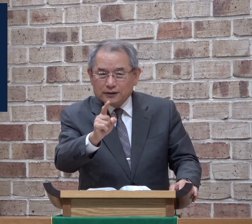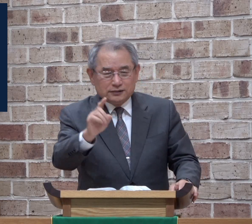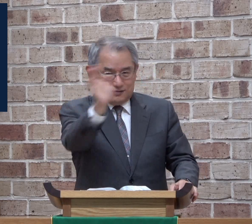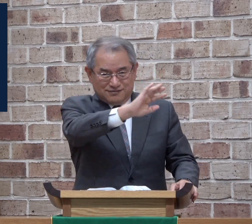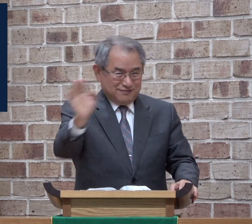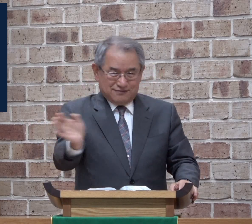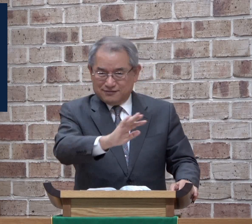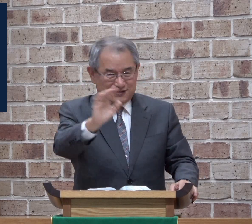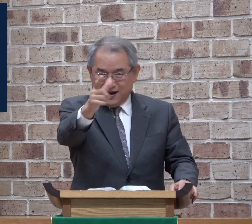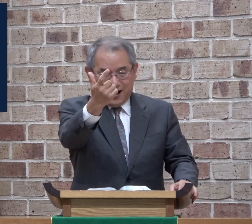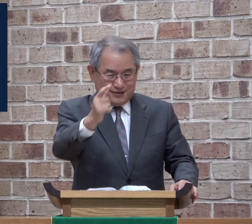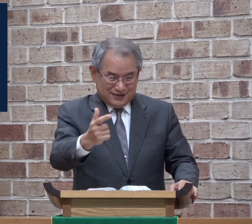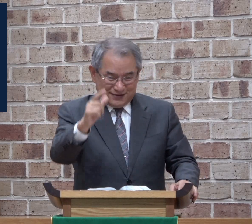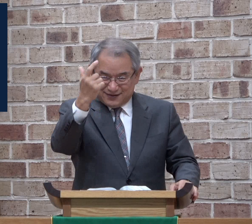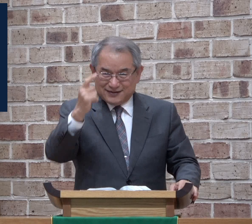교회 오래 다닌다고 믿음이 큰 것이 아닙니다.